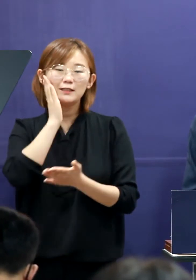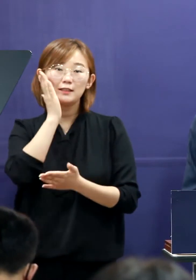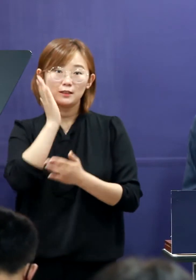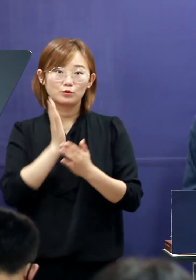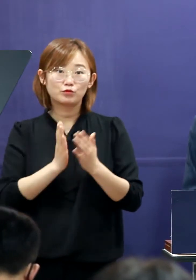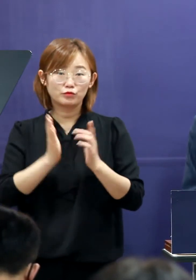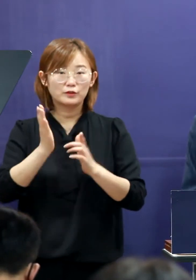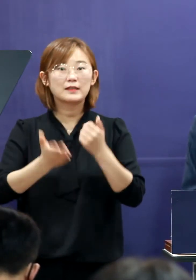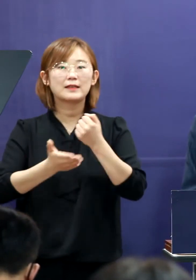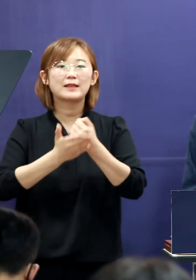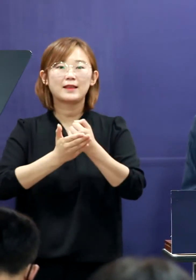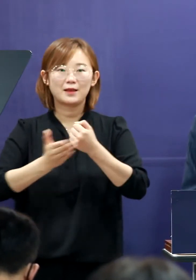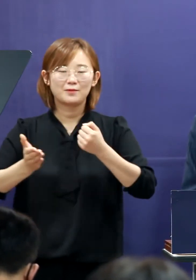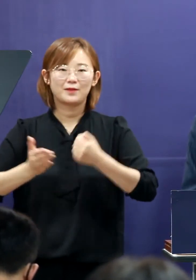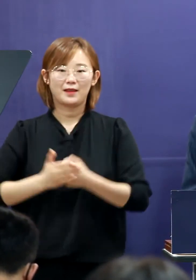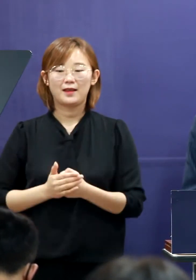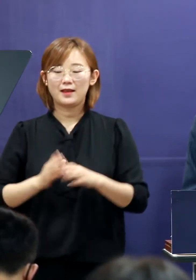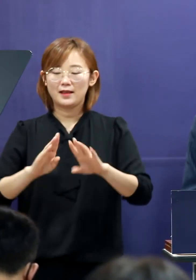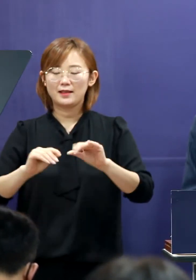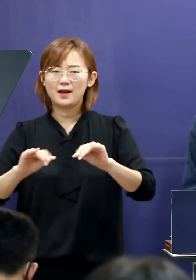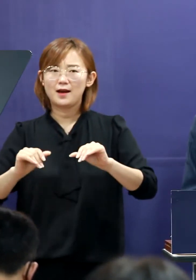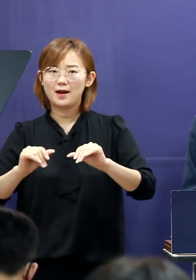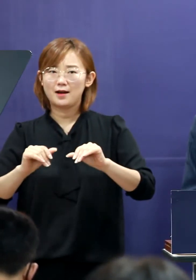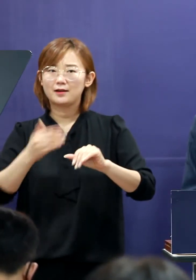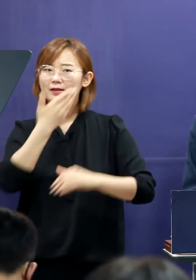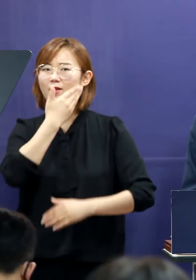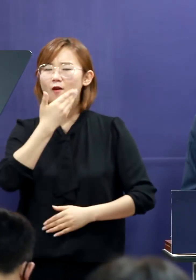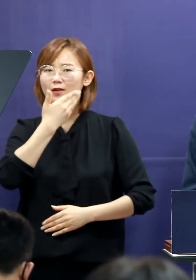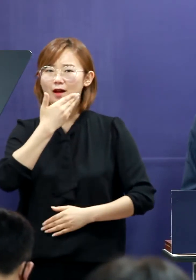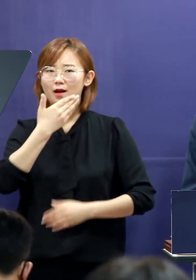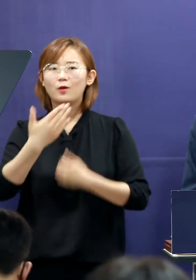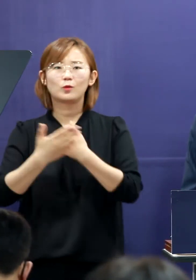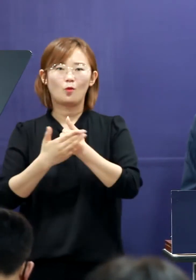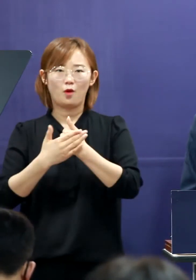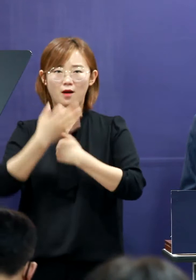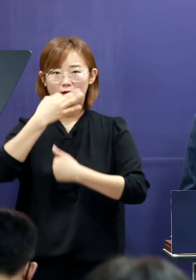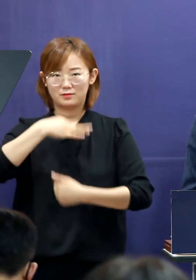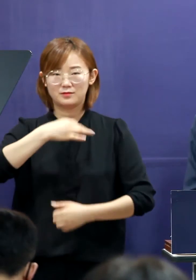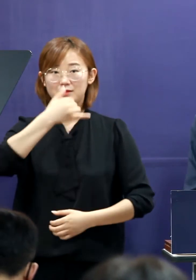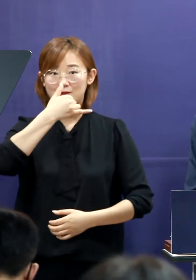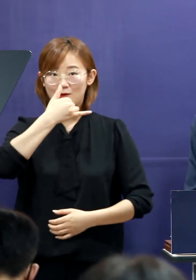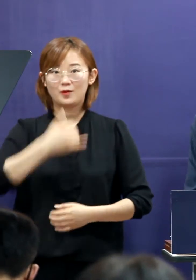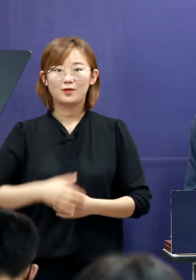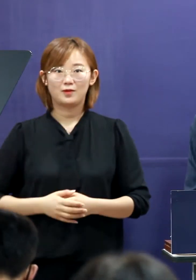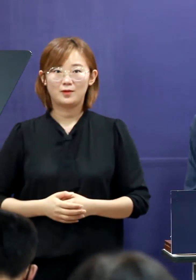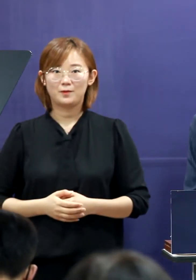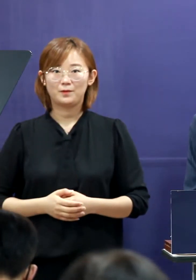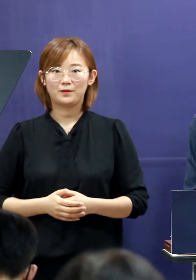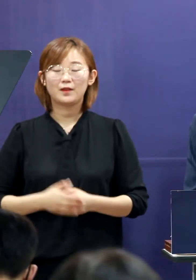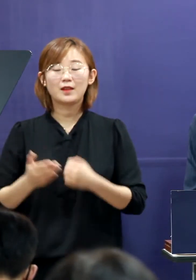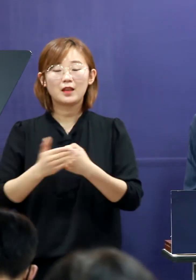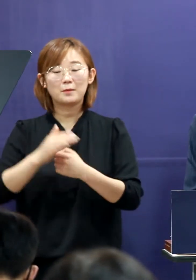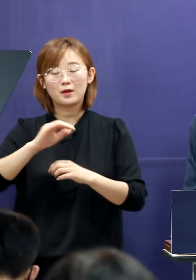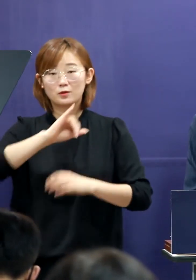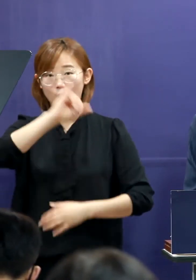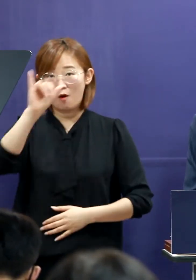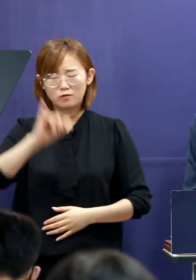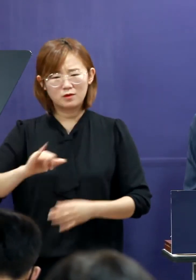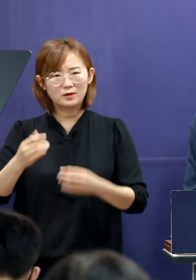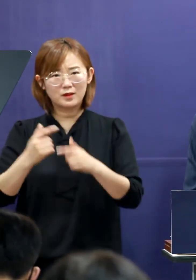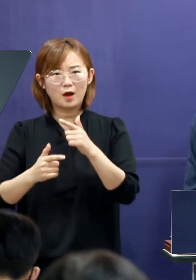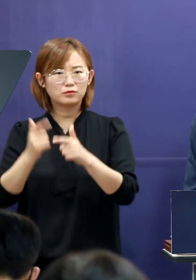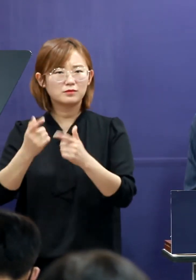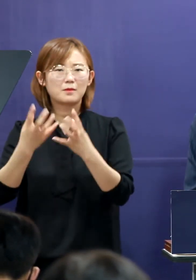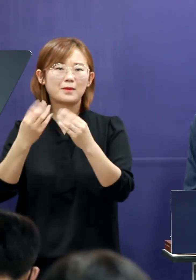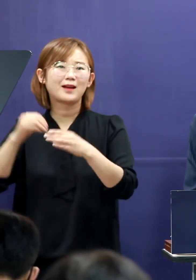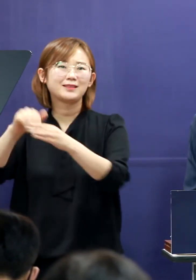또 비옥하게 해주는 그런 효과도 있습니다. 그래서 이런 아카시 나무가 굉장히 많이 있고 그래서